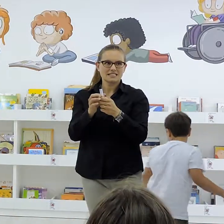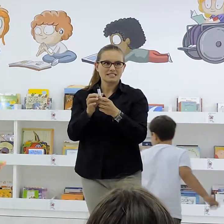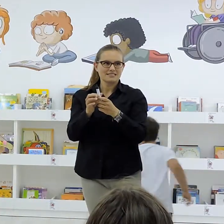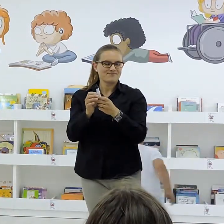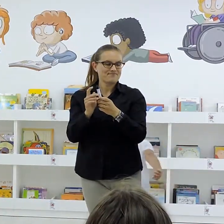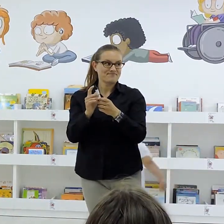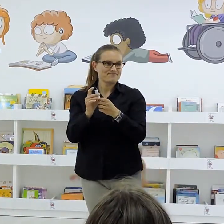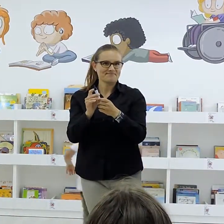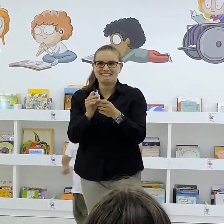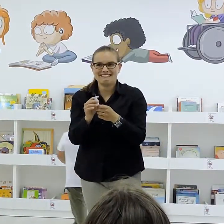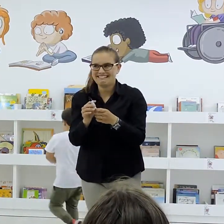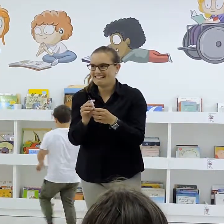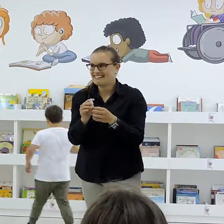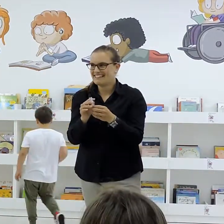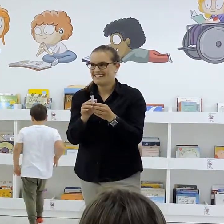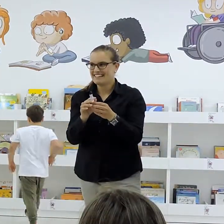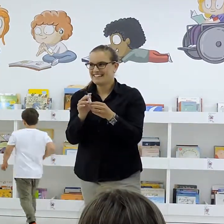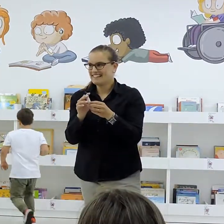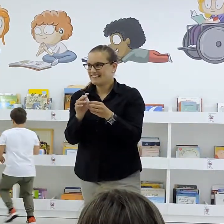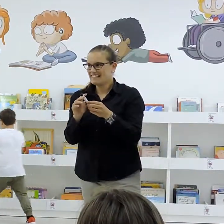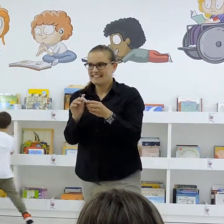Dios.